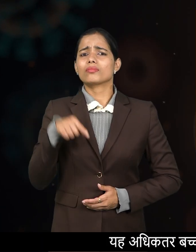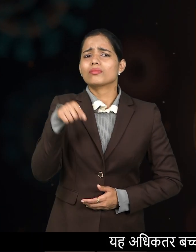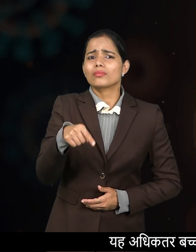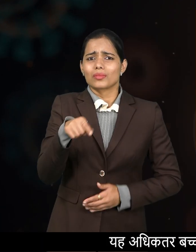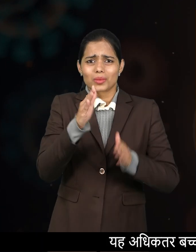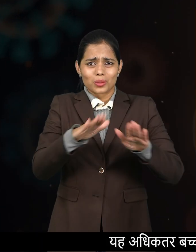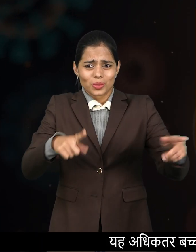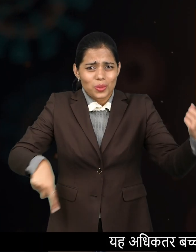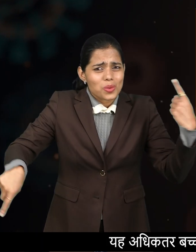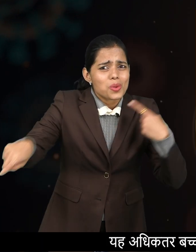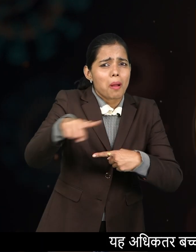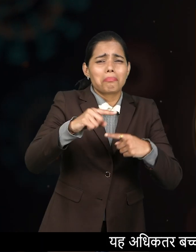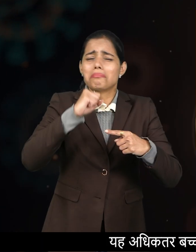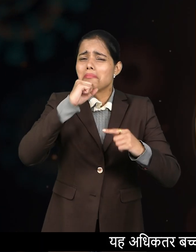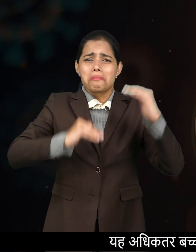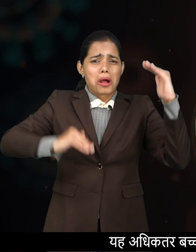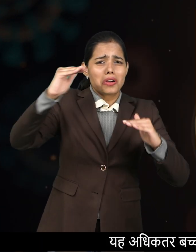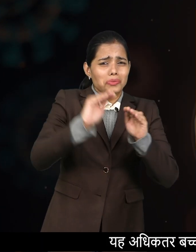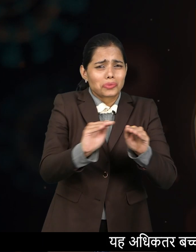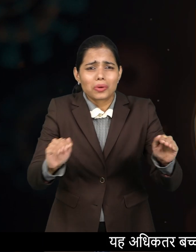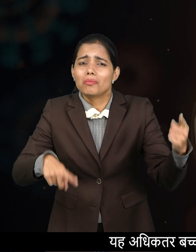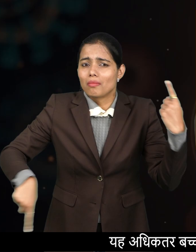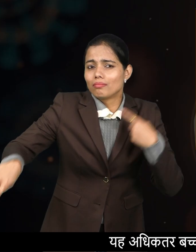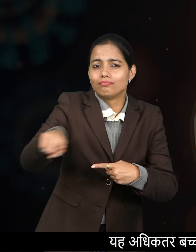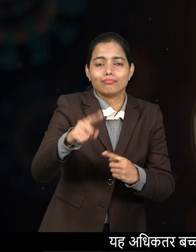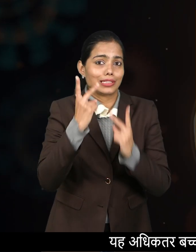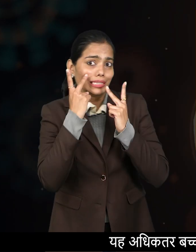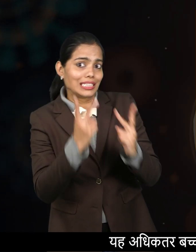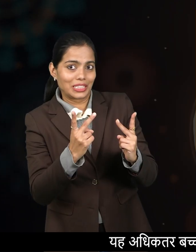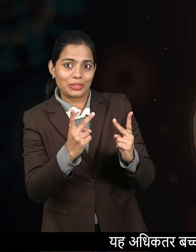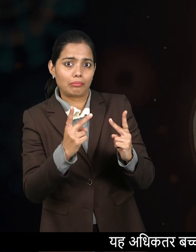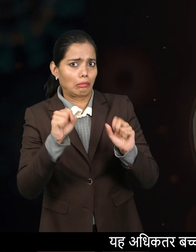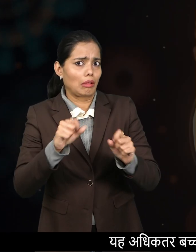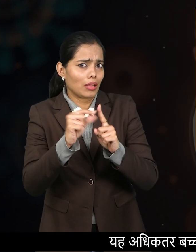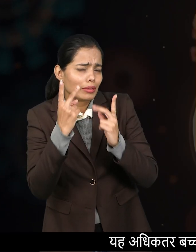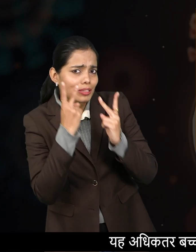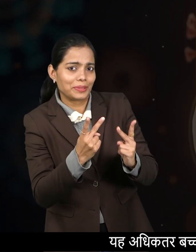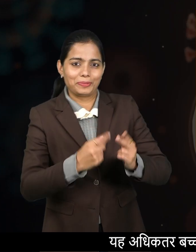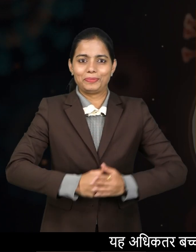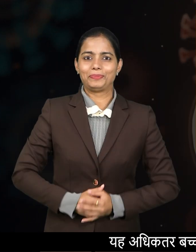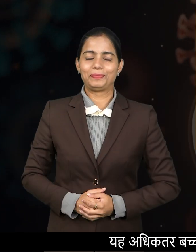यह अधिकतर बच्चों में देखा जाता है, पर बड़ों को भी हो सकता है।